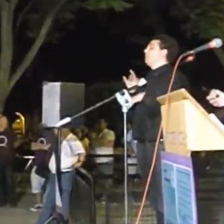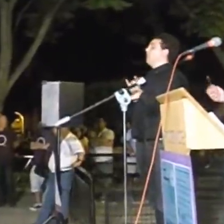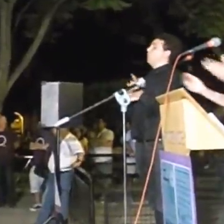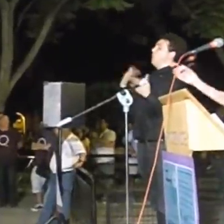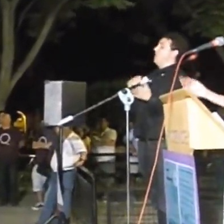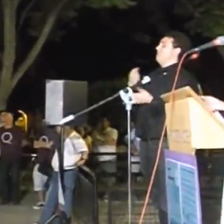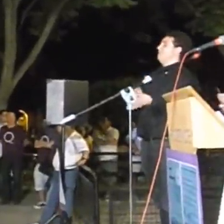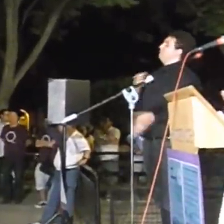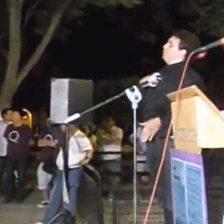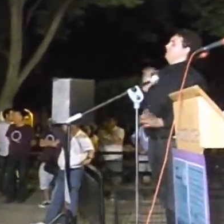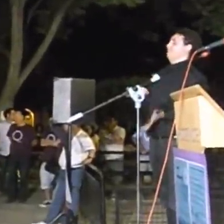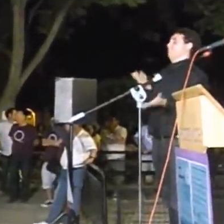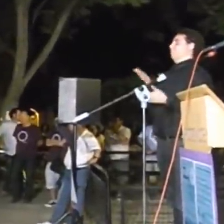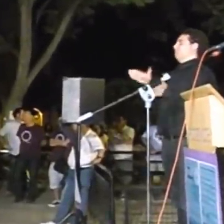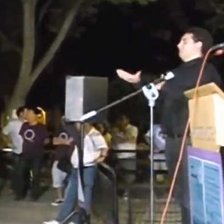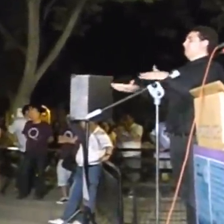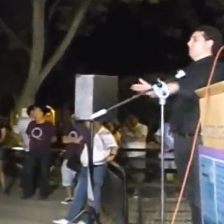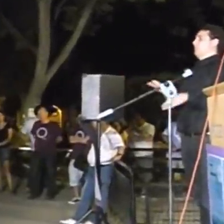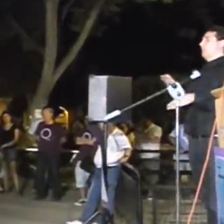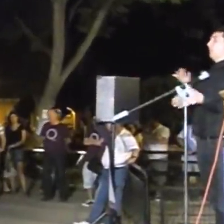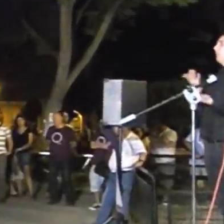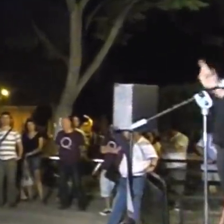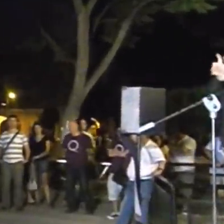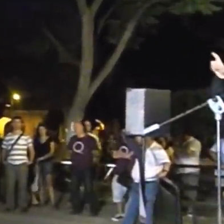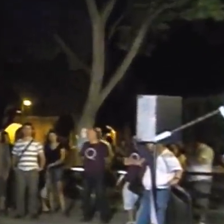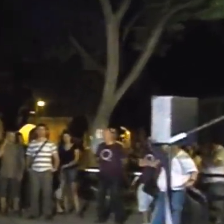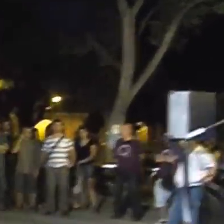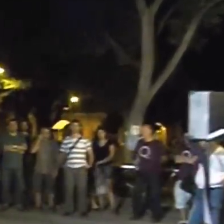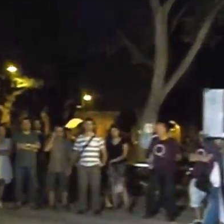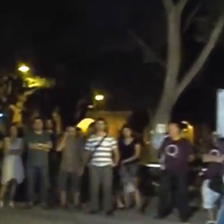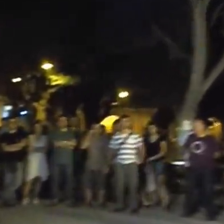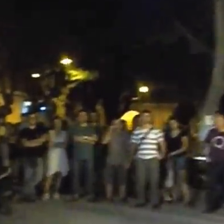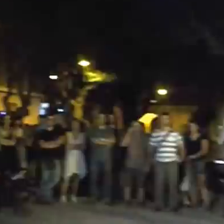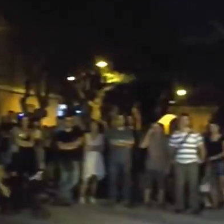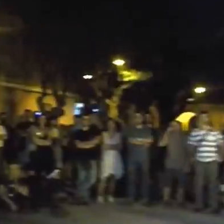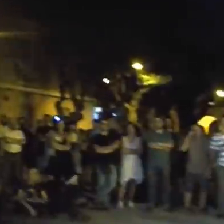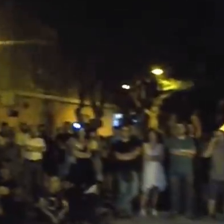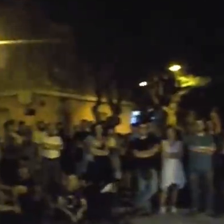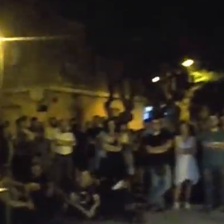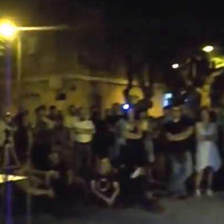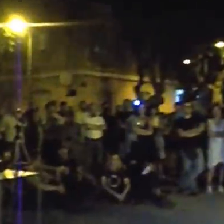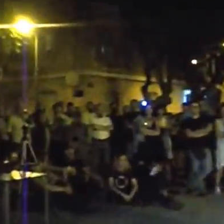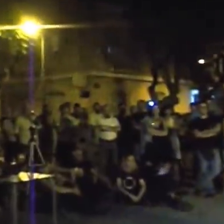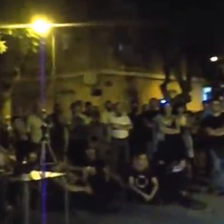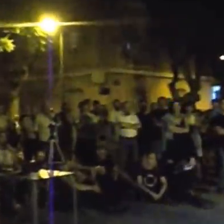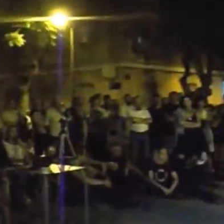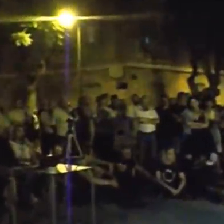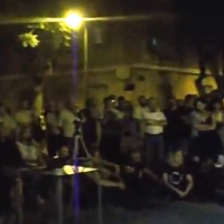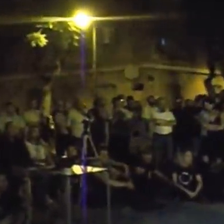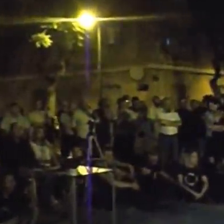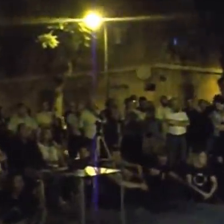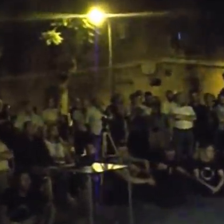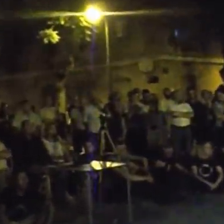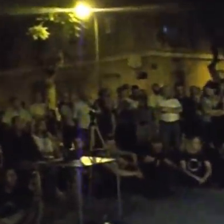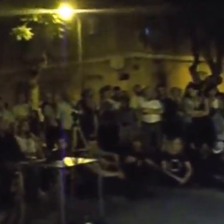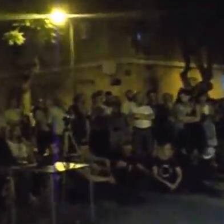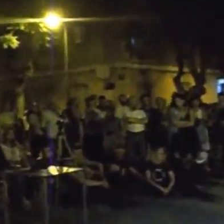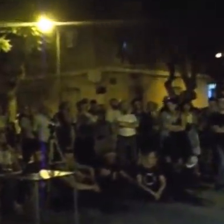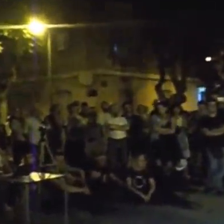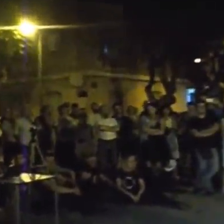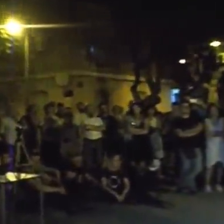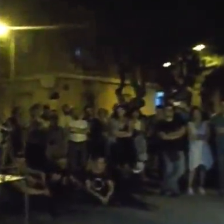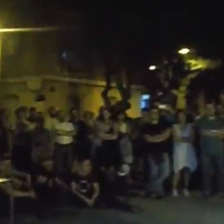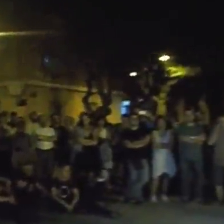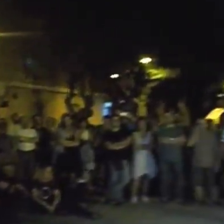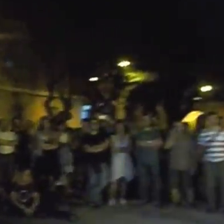escrúpulo entonces Bueno pues para esas compañías puertas abiertas y ventanas abiertas y todo lo que haga falta y y una